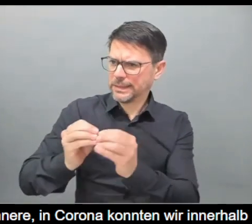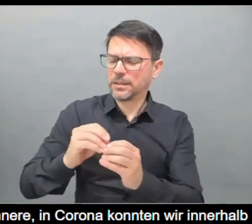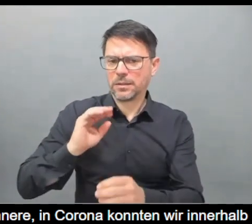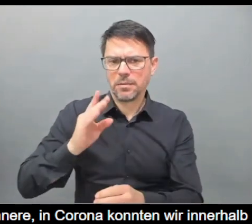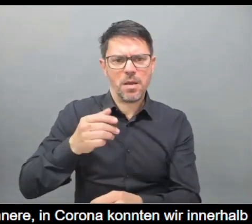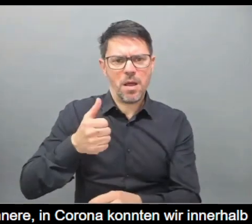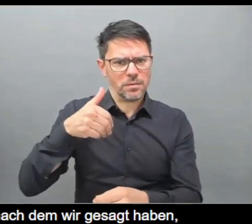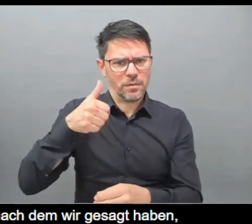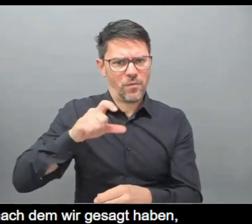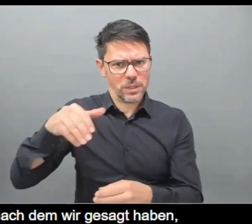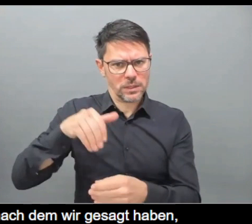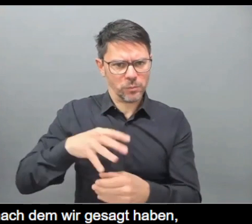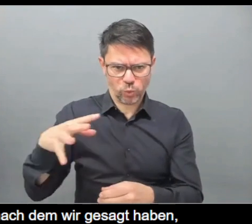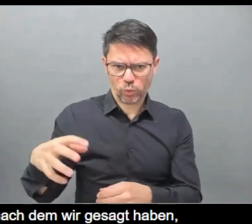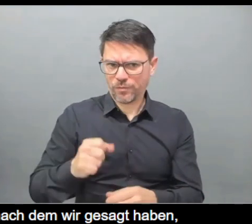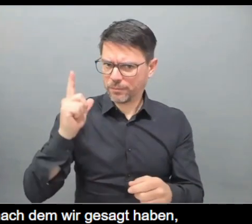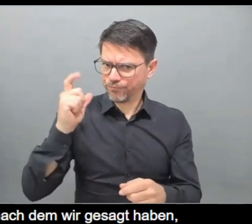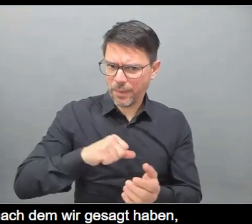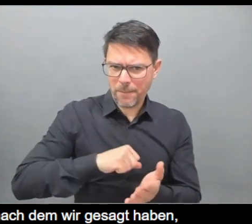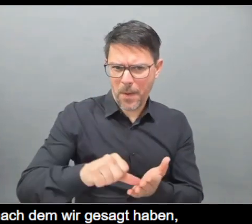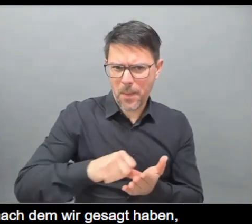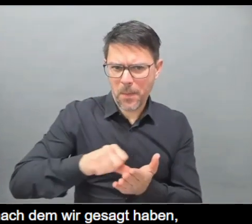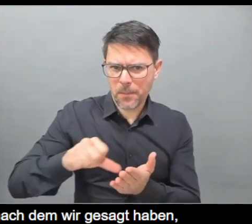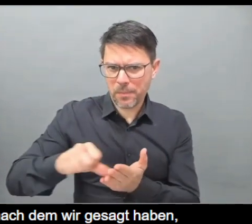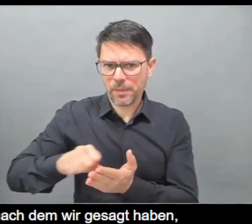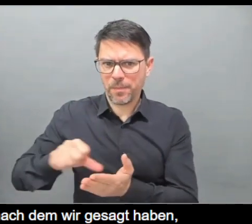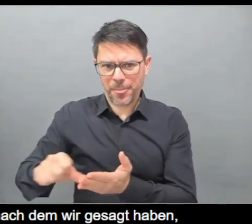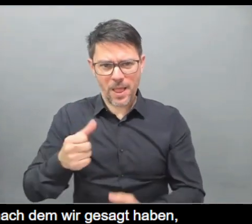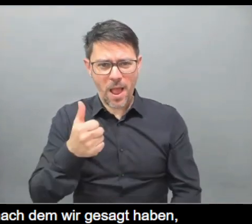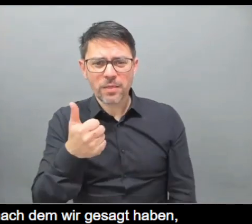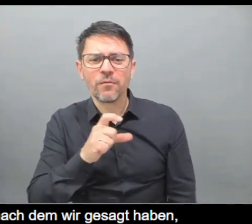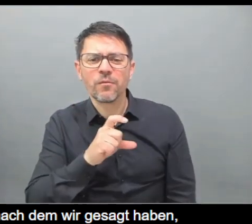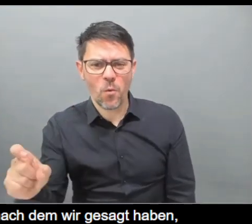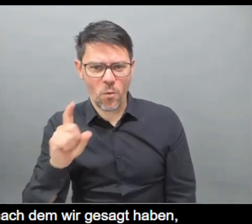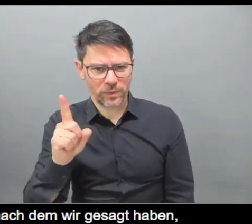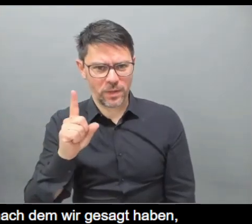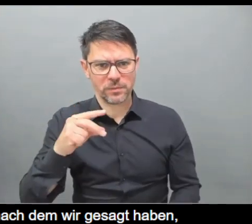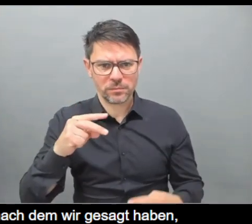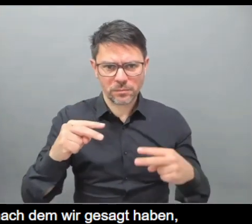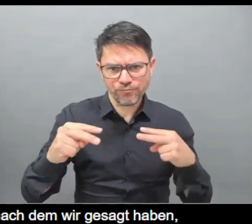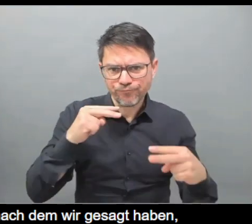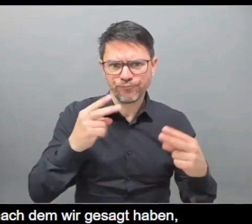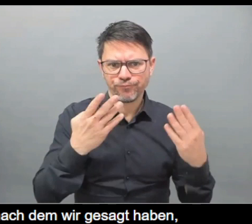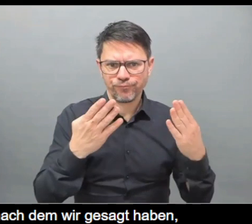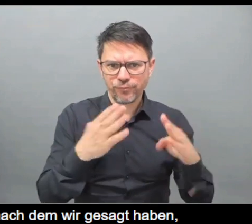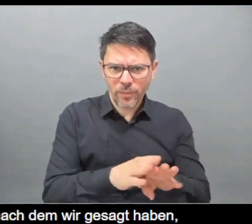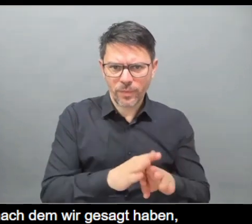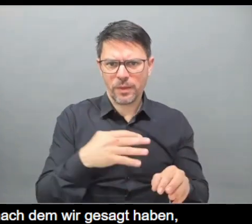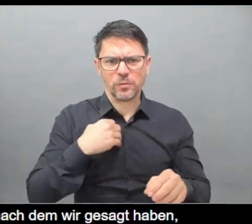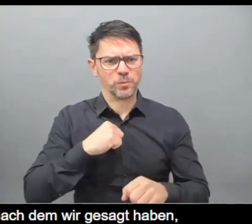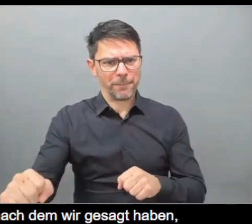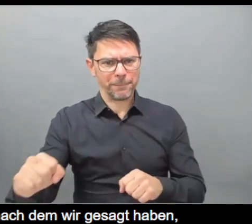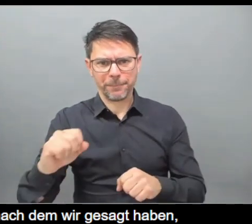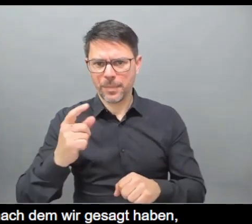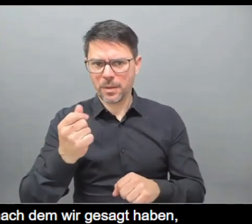ich will nicht alle Worte heute gebrauchen, die mir dazu einfallen, wenn man ein halbes Jahr mit dem Bund verhandelt und ein solches